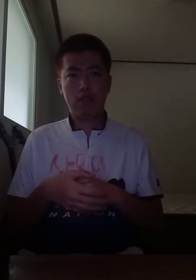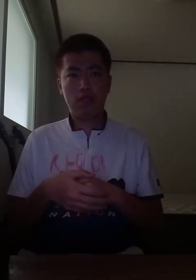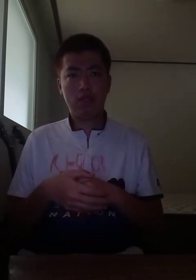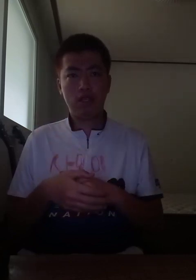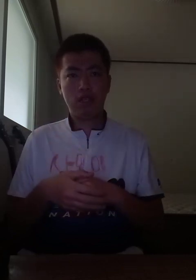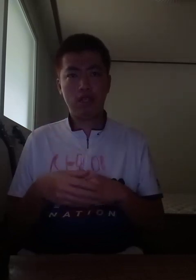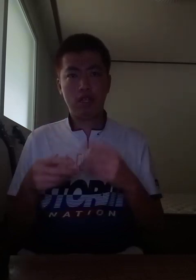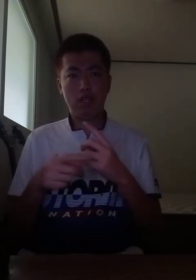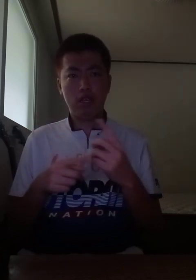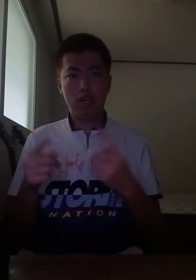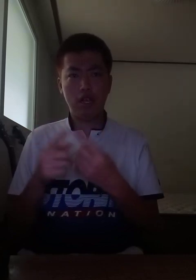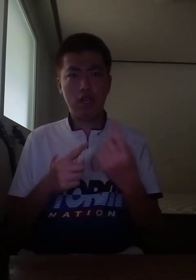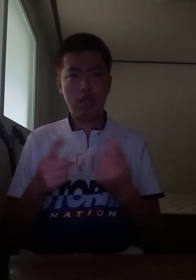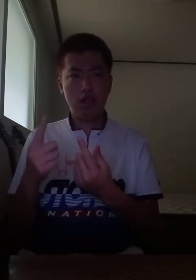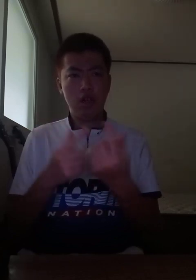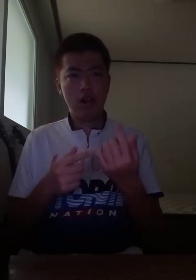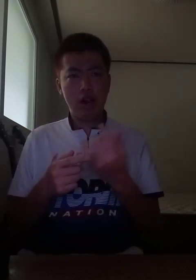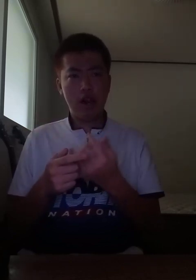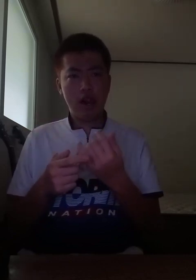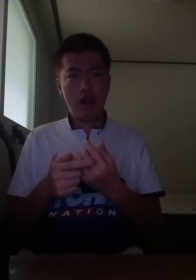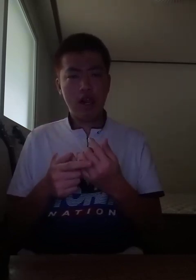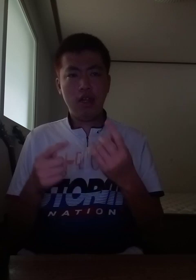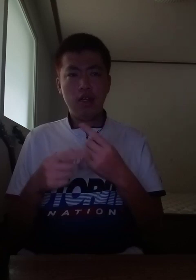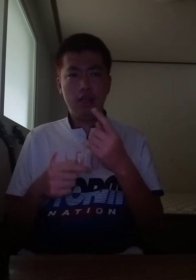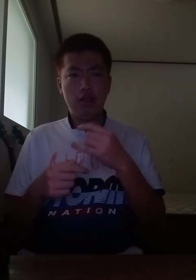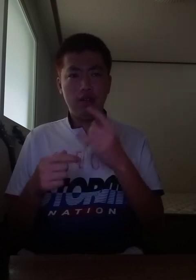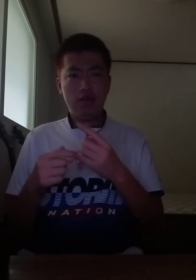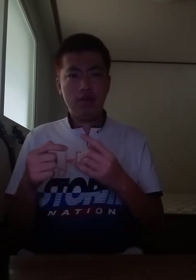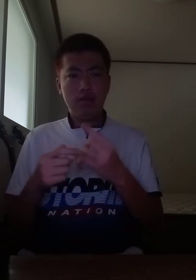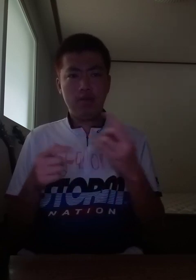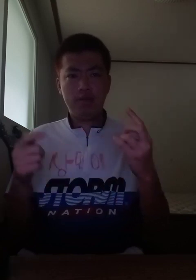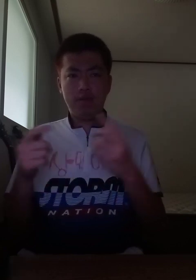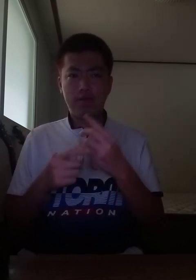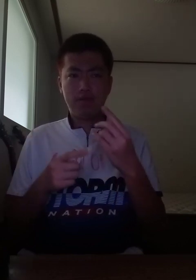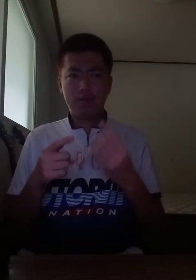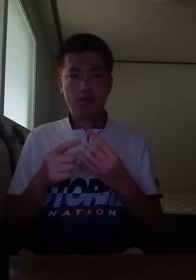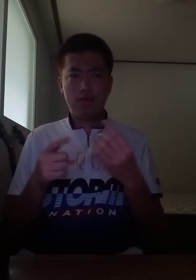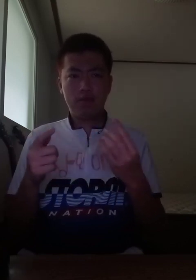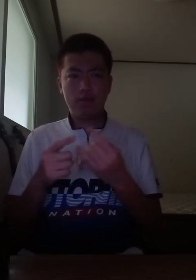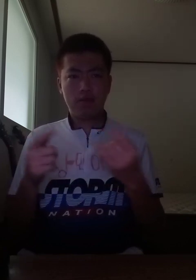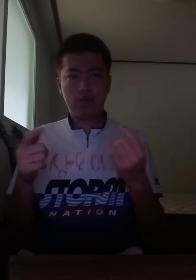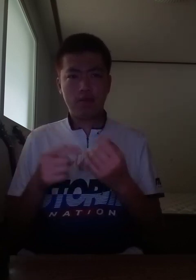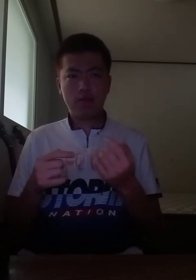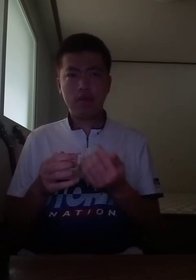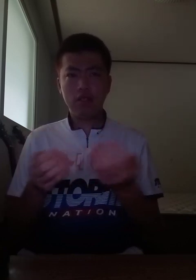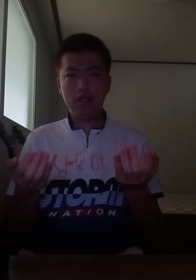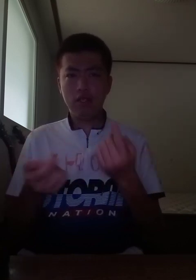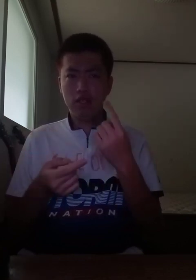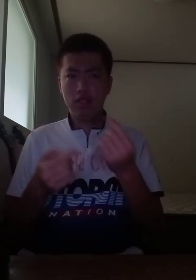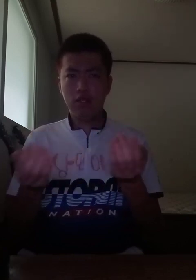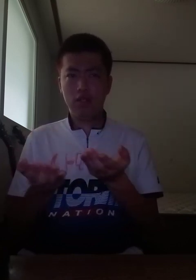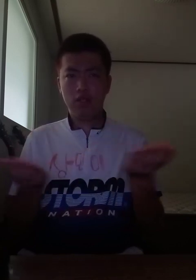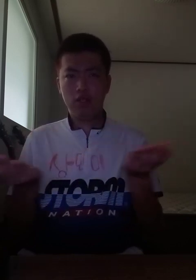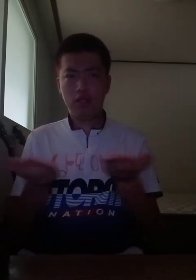사는 세상에서 이런 일들이 여러 부분들에서 일어나고 있는 일들인데